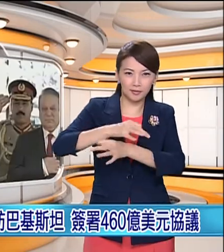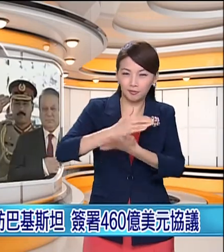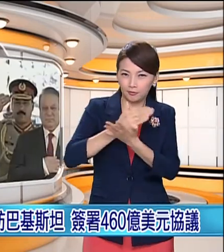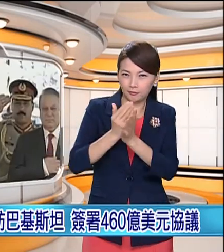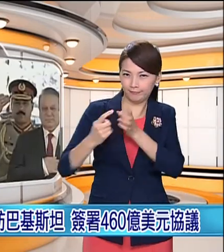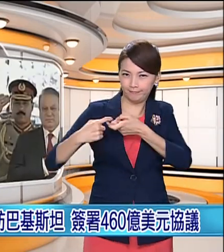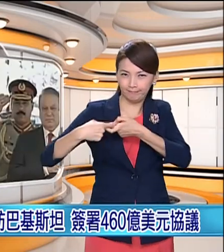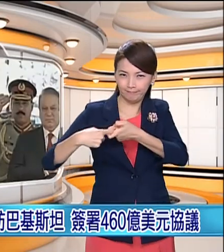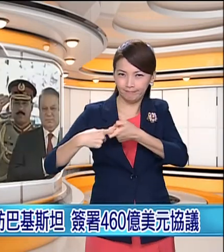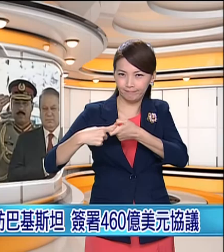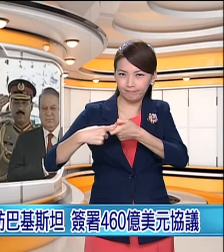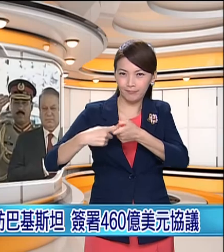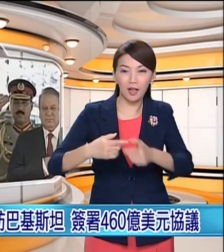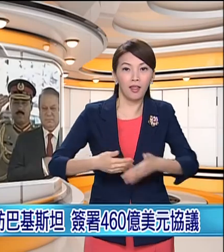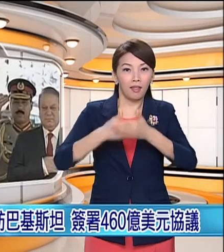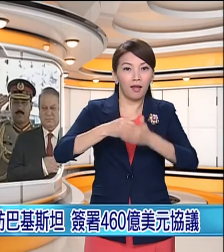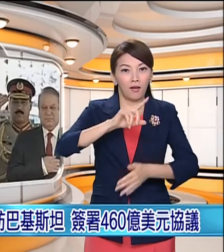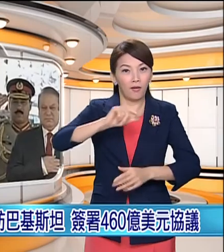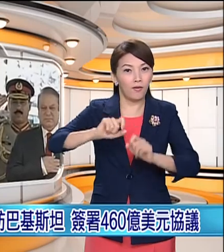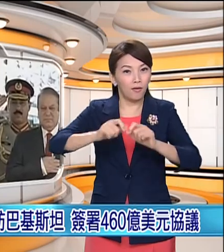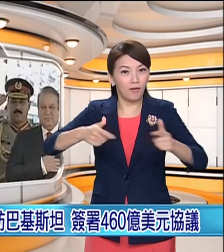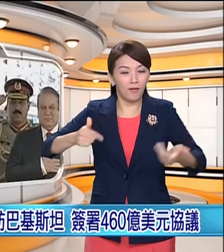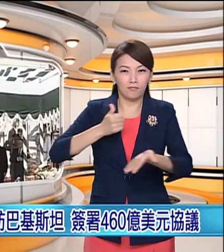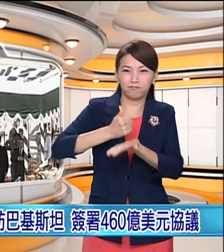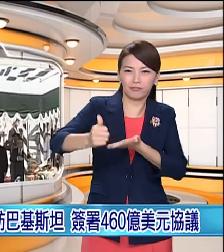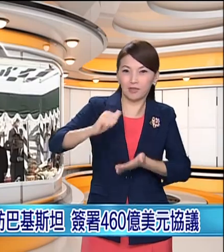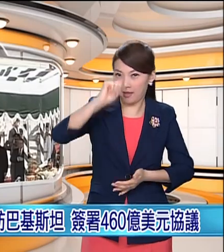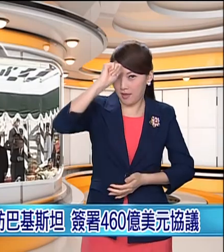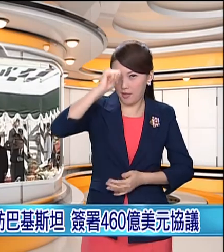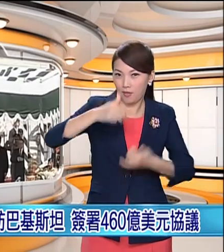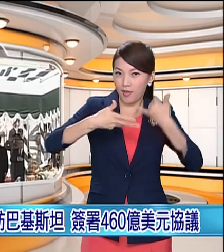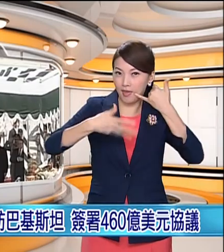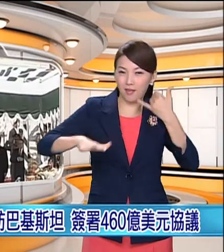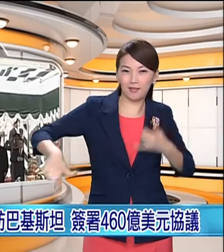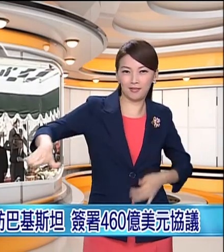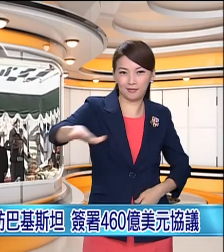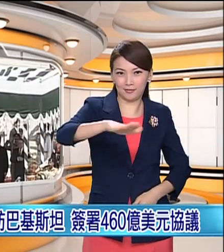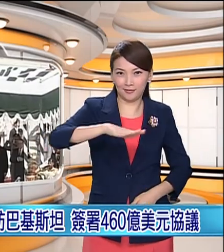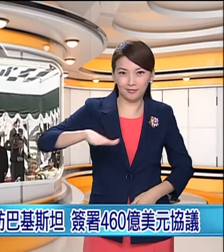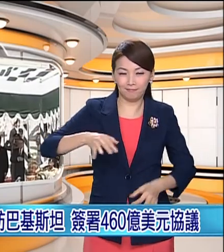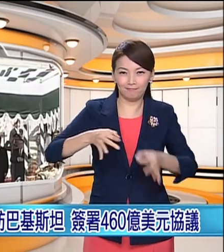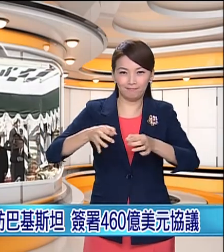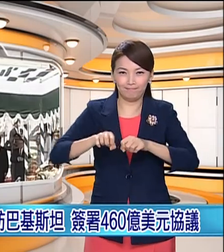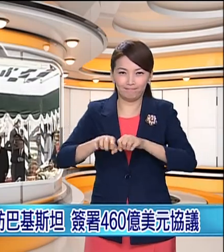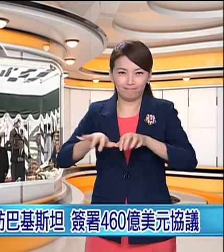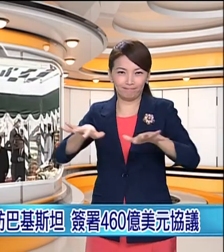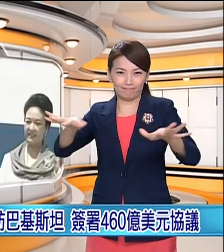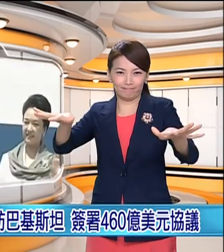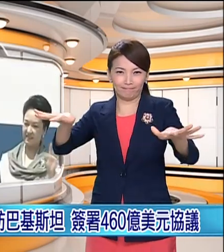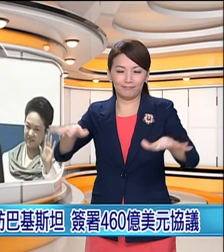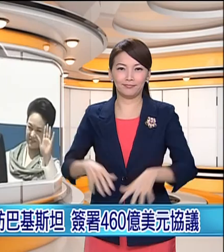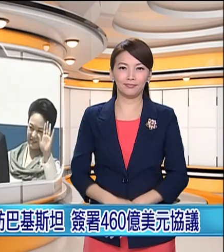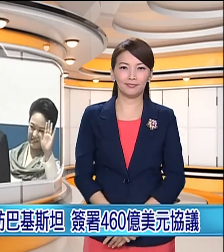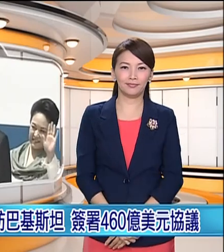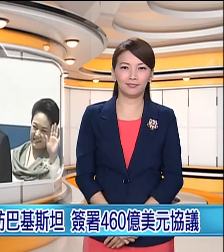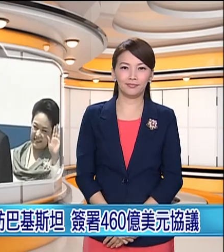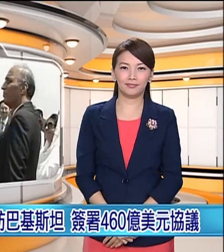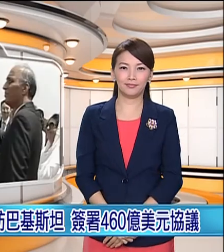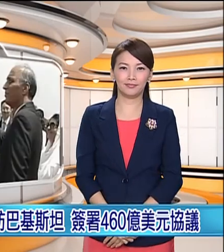动中巴经济走廊和其他各领域的合作，为一带一路建设找到通往印度洋的另一个出口